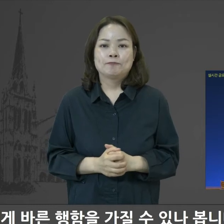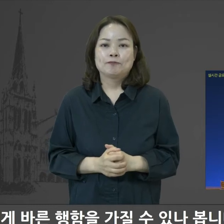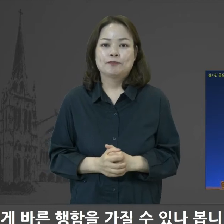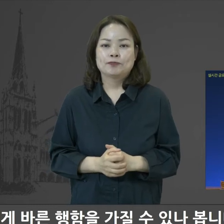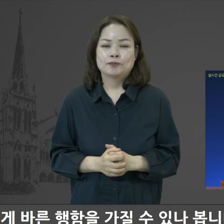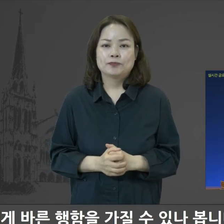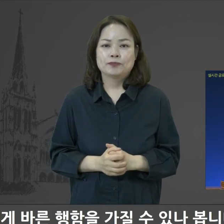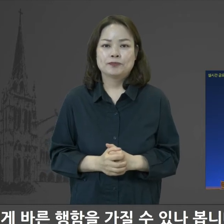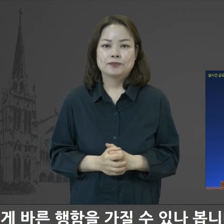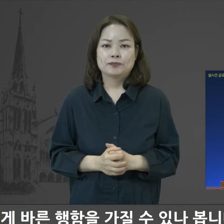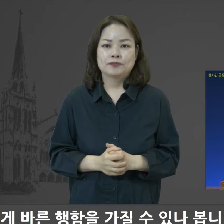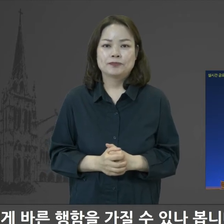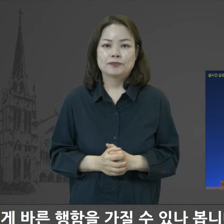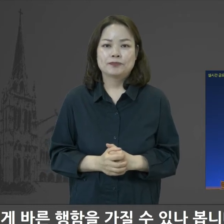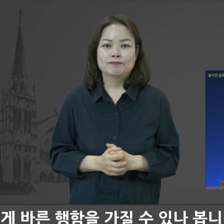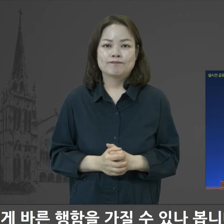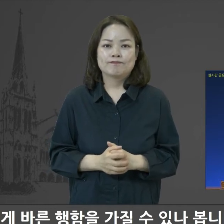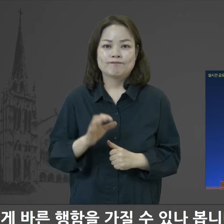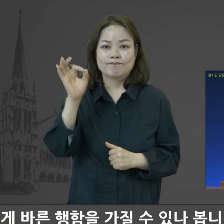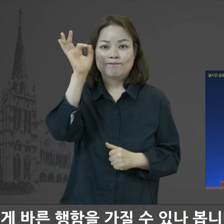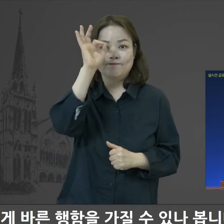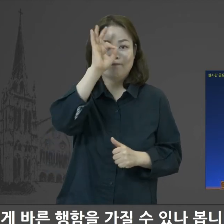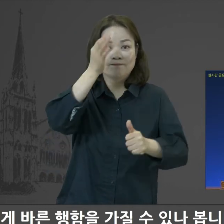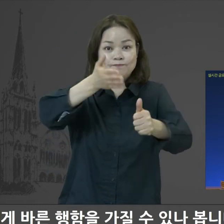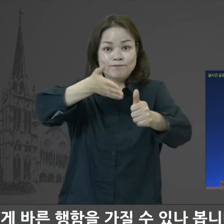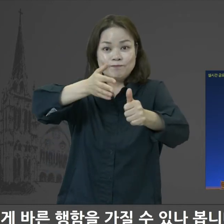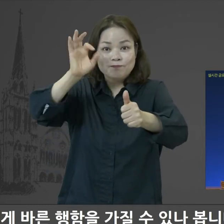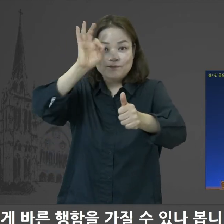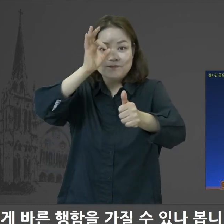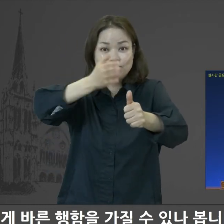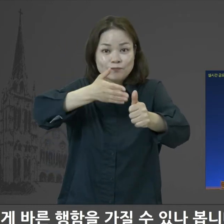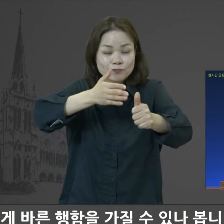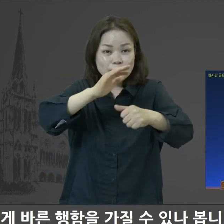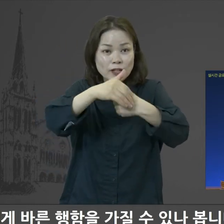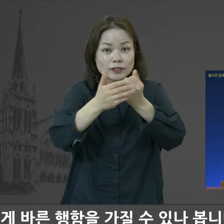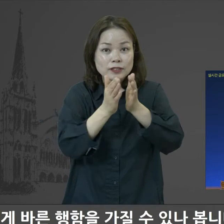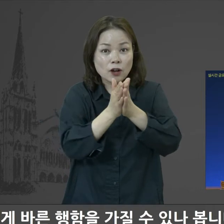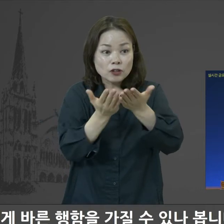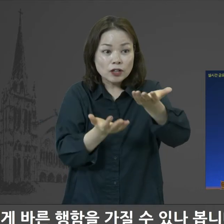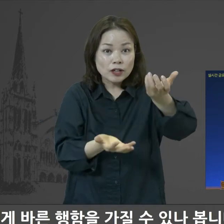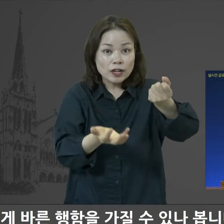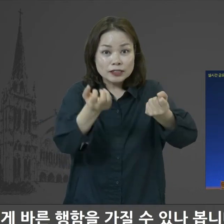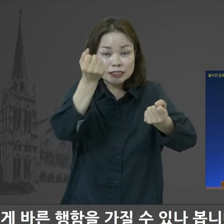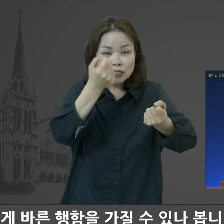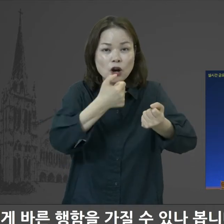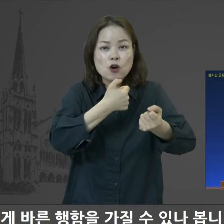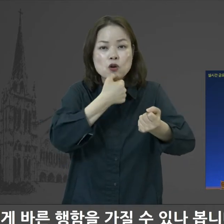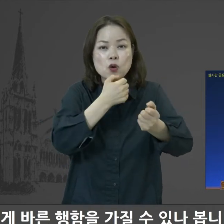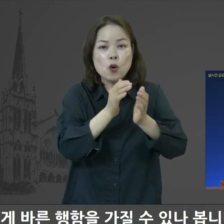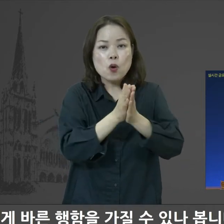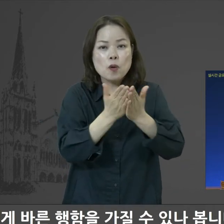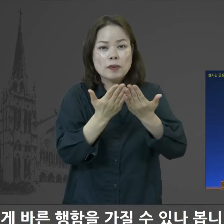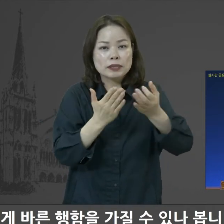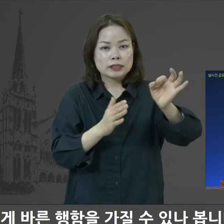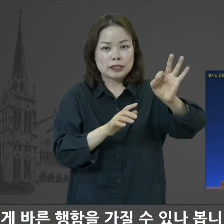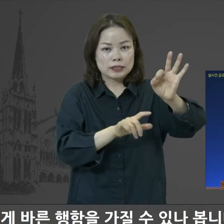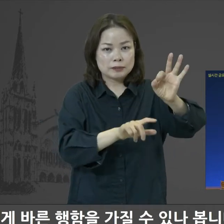7절 말씀 찾아가 보시기 바랍니다. 성경 가지신 분들은 다 찾으시고요. 로마서 10장